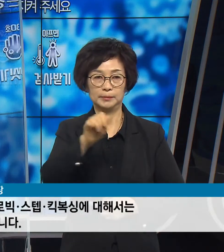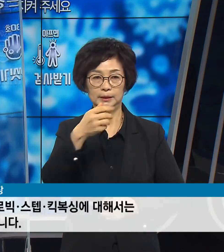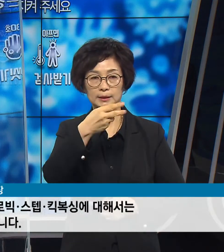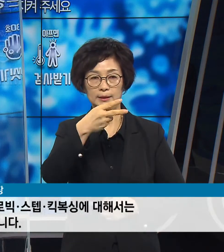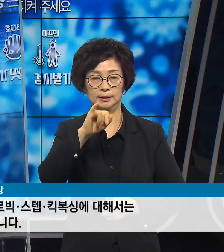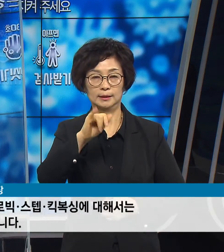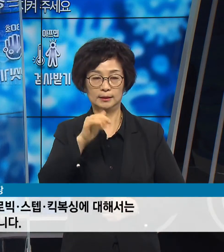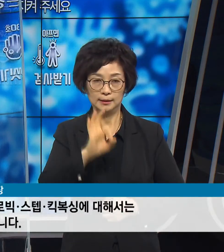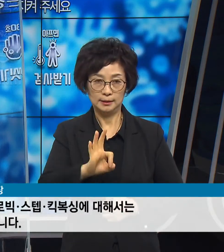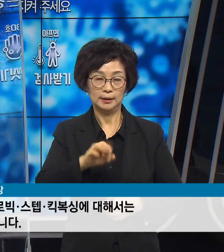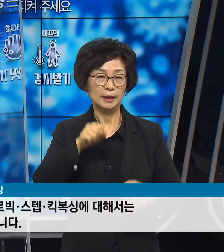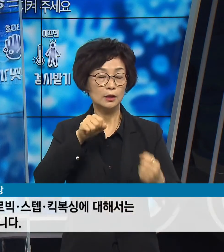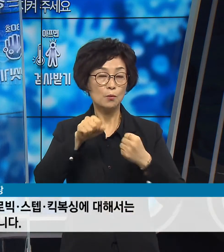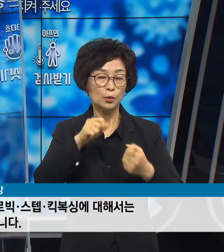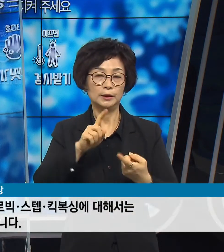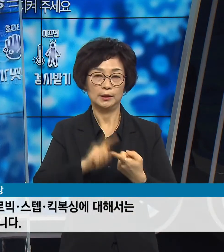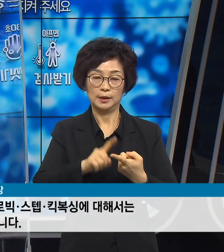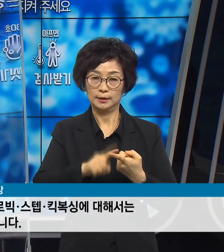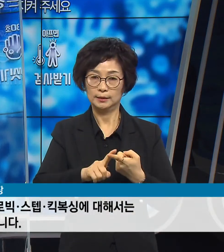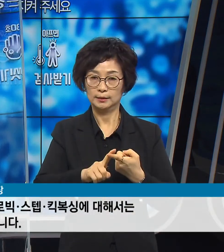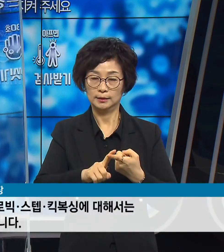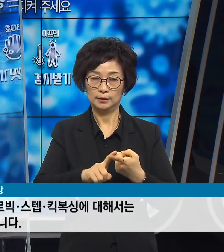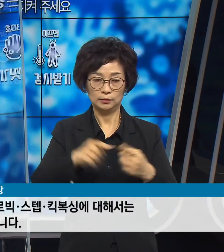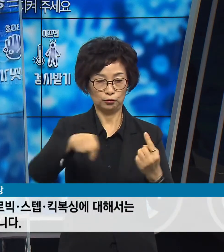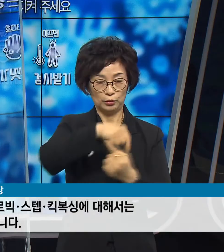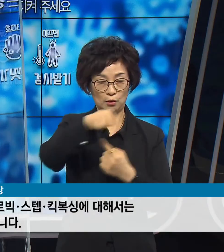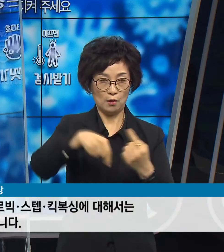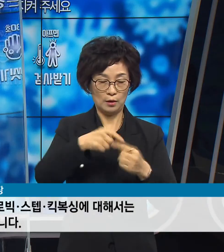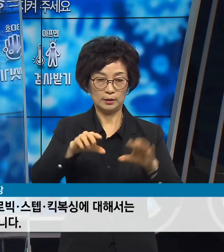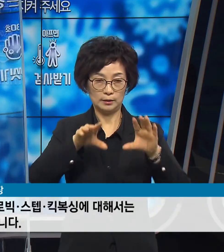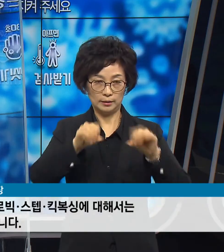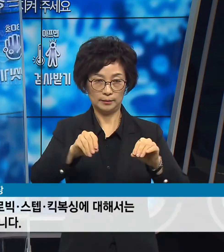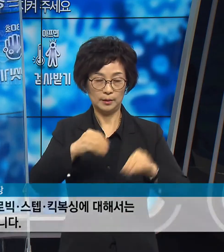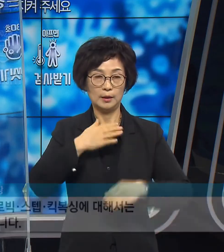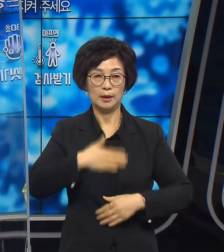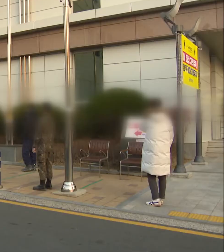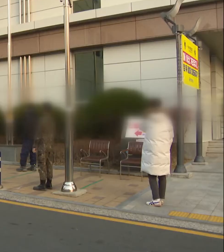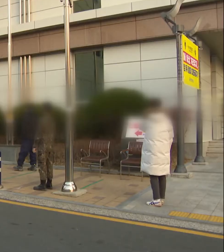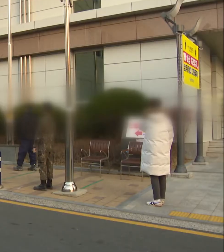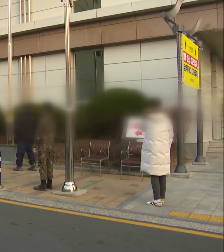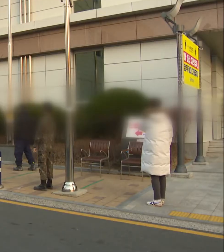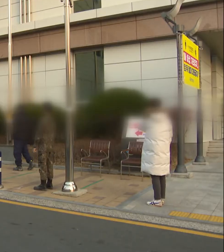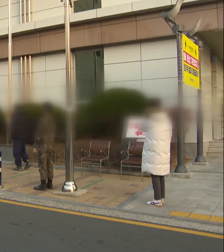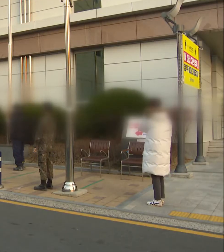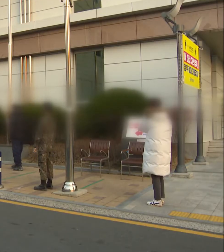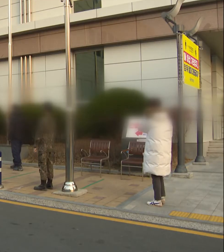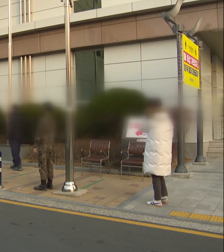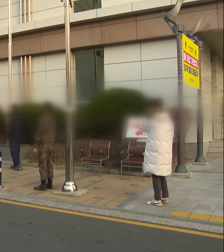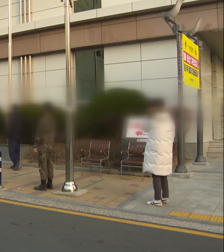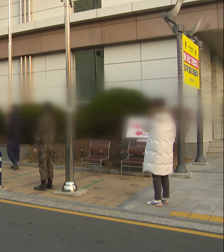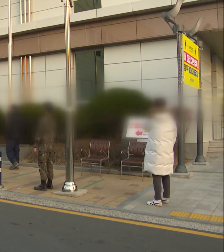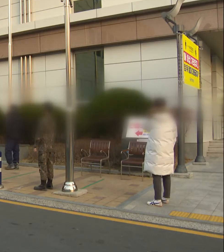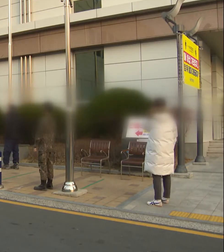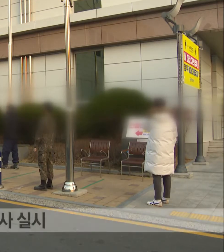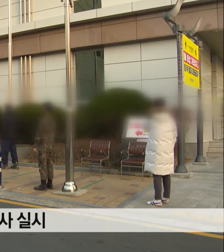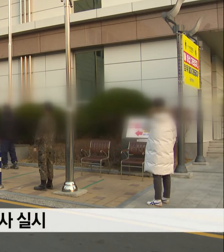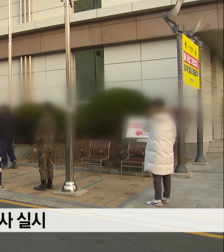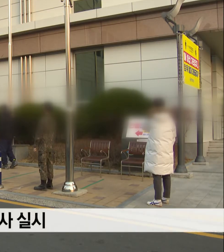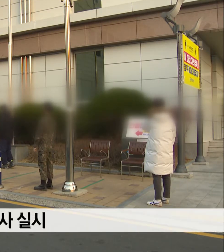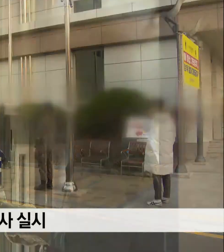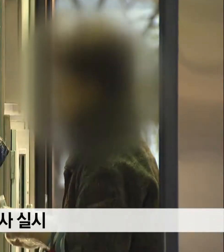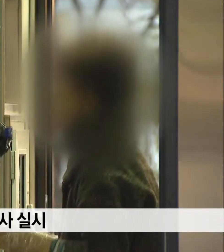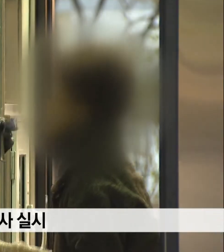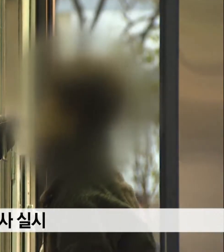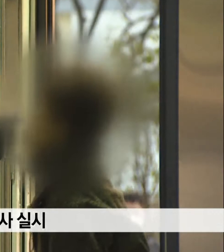스텝, 킥복싱 등에 대해서는 운영을 제한함을 알려드립니다. 경남도는 11일부터 다시